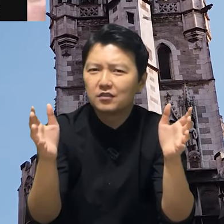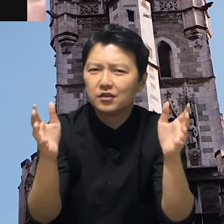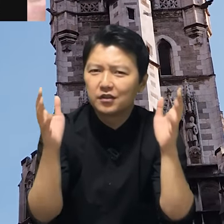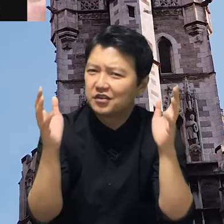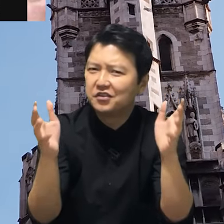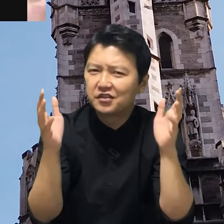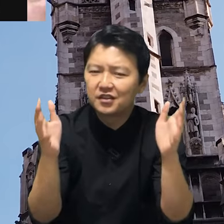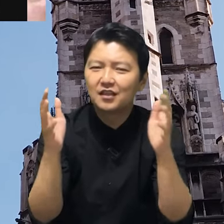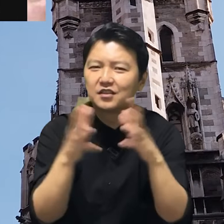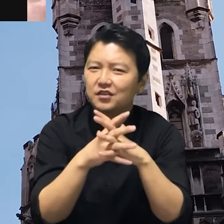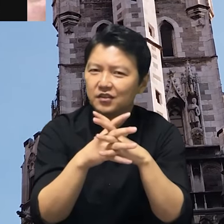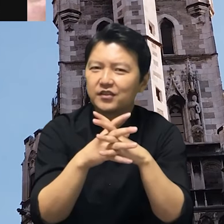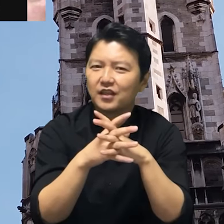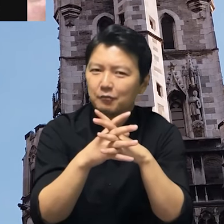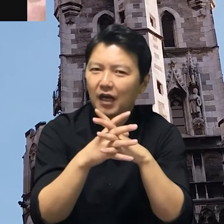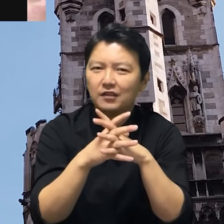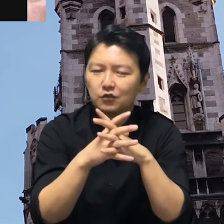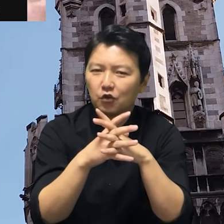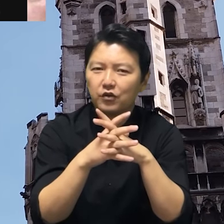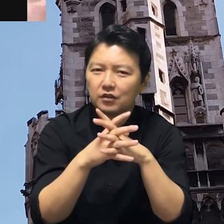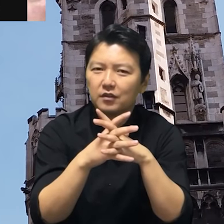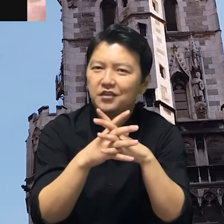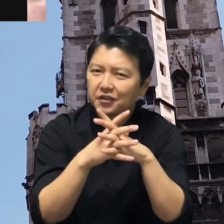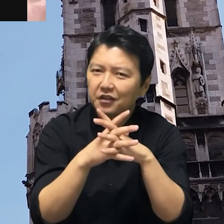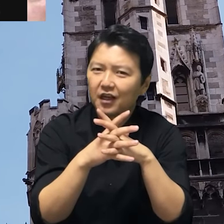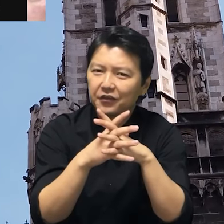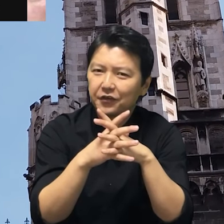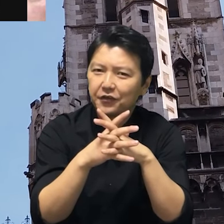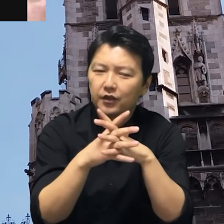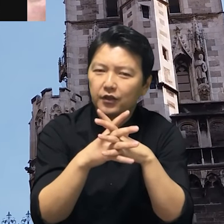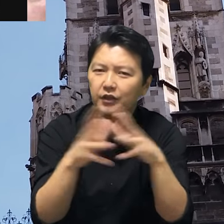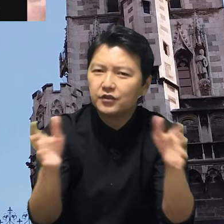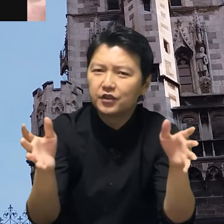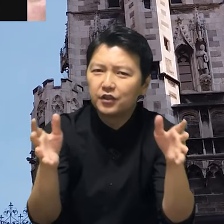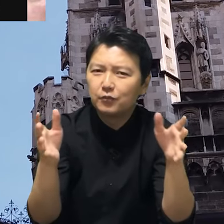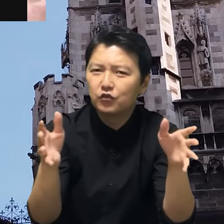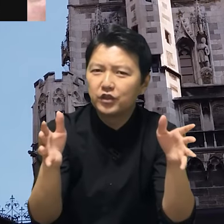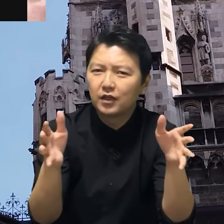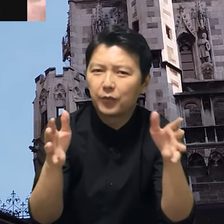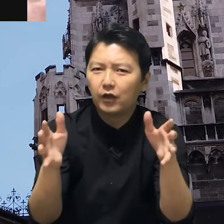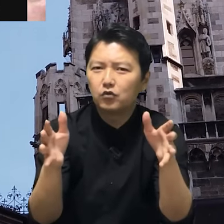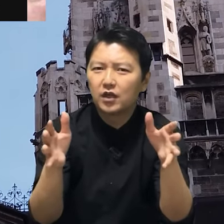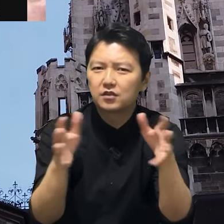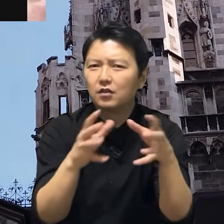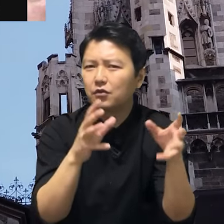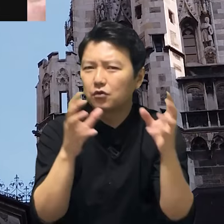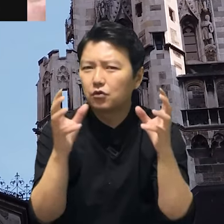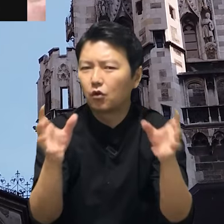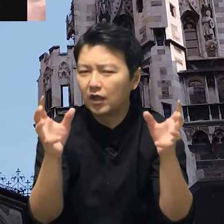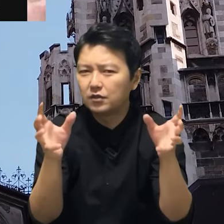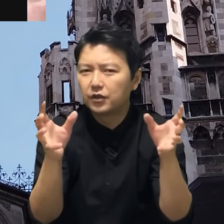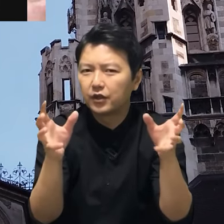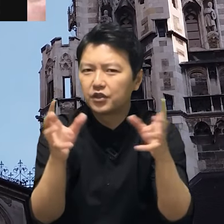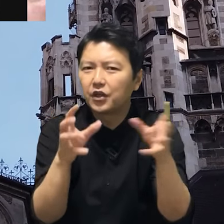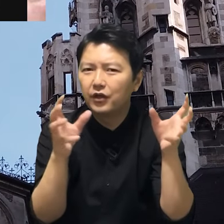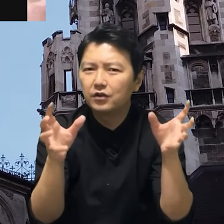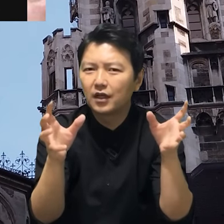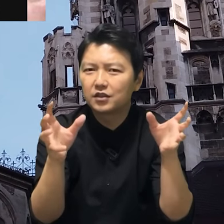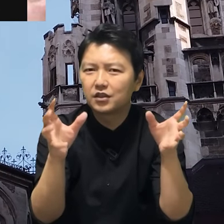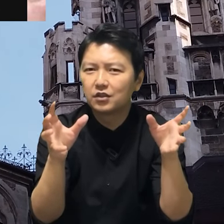찾는데 진짜 많은 노력을 들인 것 같네요. 현실 인물이랑 배우랑 성격도 똑같은데 체형까지 신경